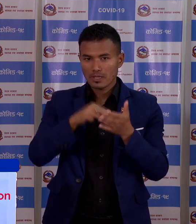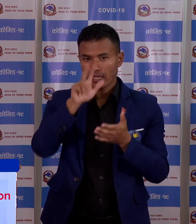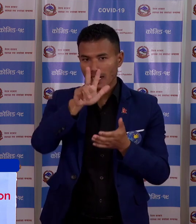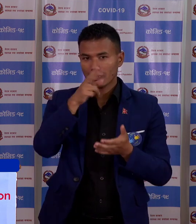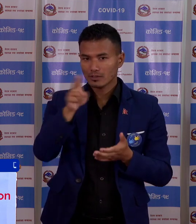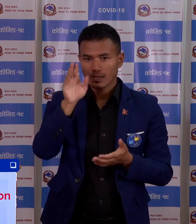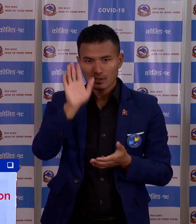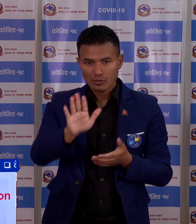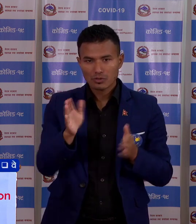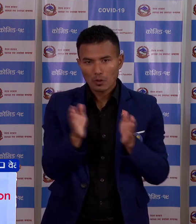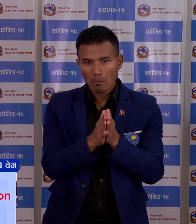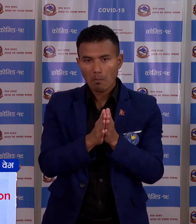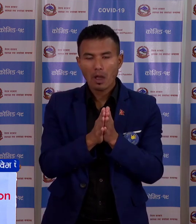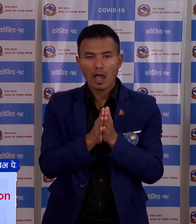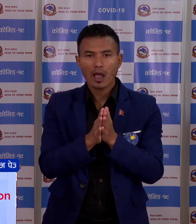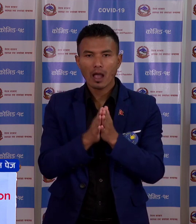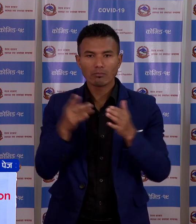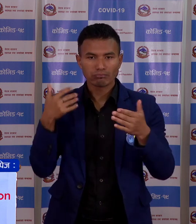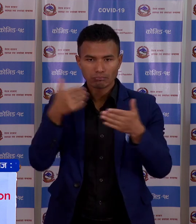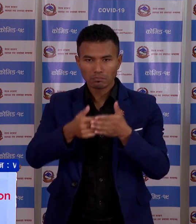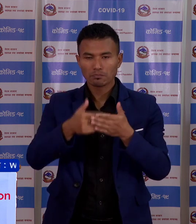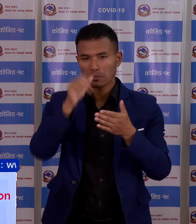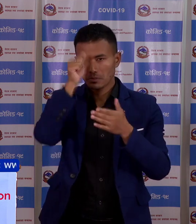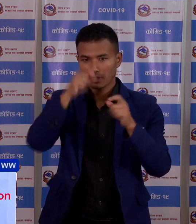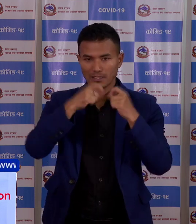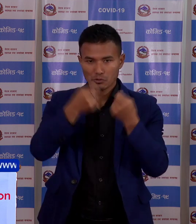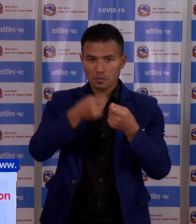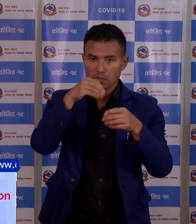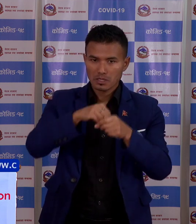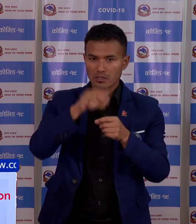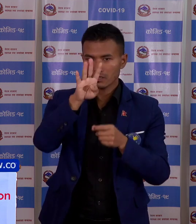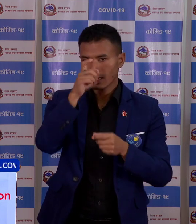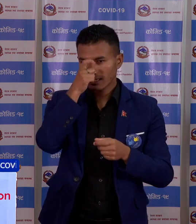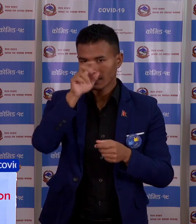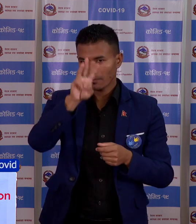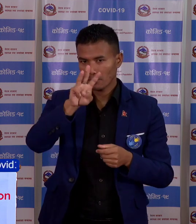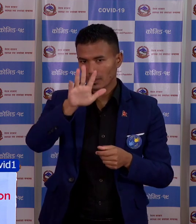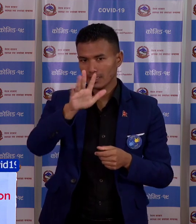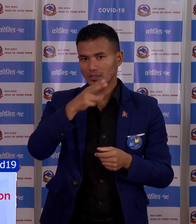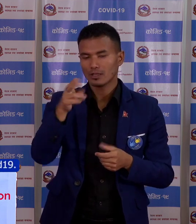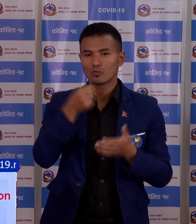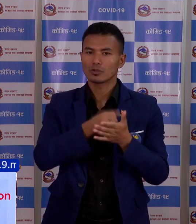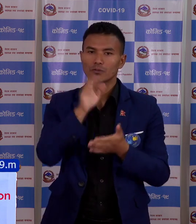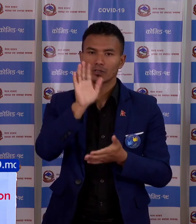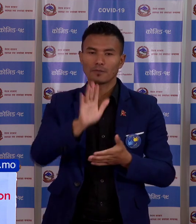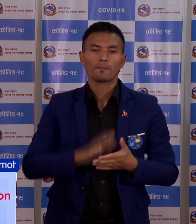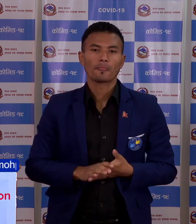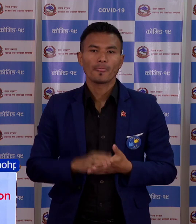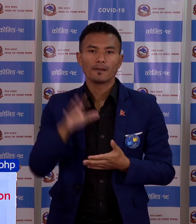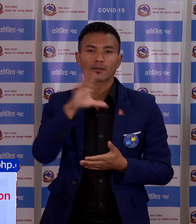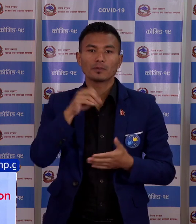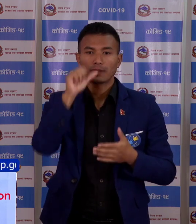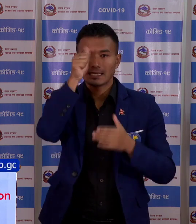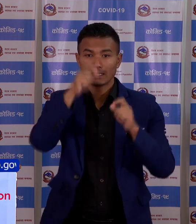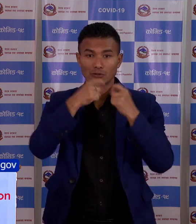जाना हुनुन छा एशरी कूल आल सम्म रेड जोन मा परने ब्यक्ति हरू 435 जाना को उनुन भायको छा। सबै